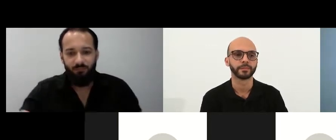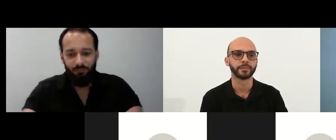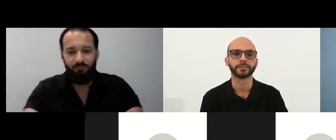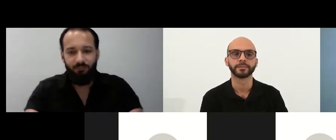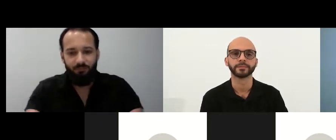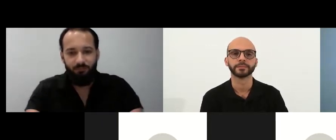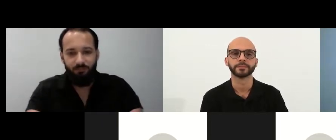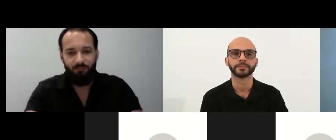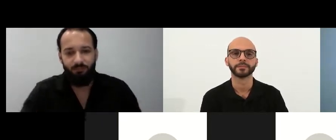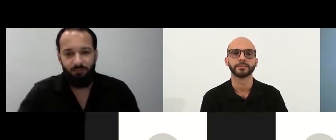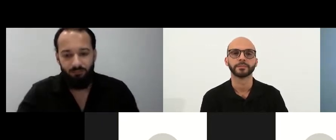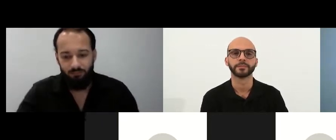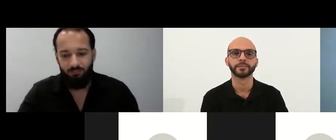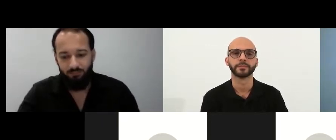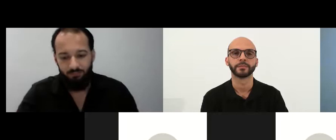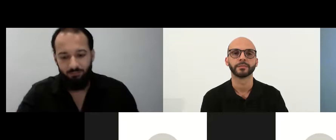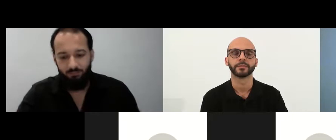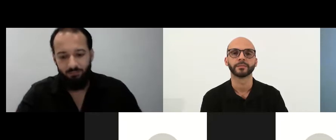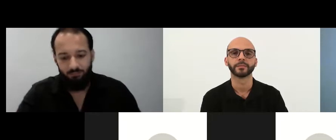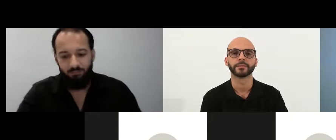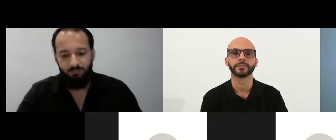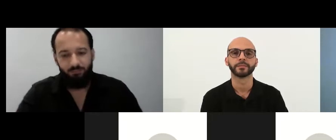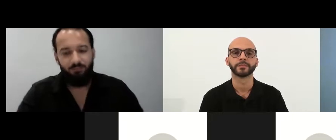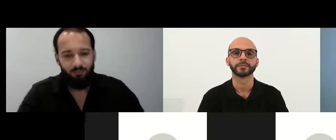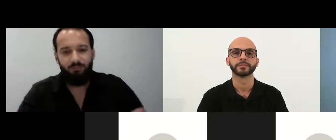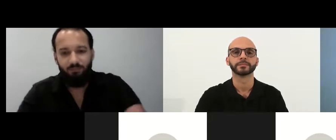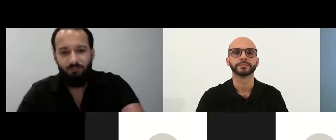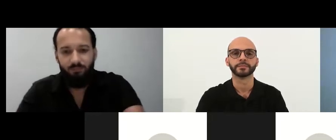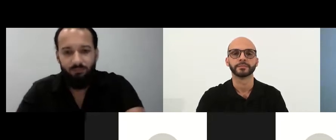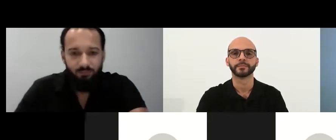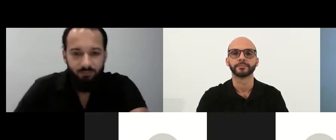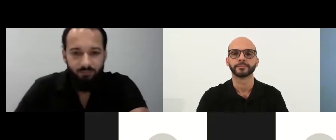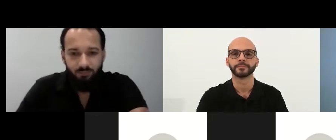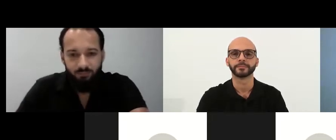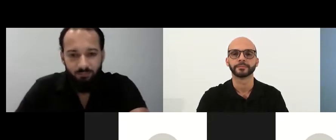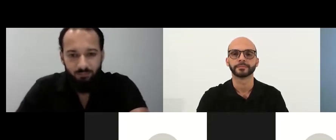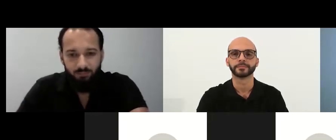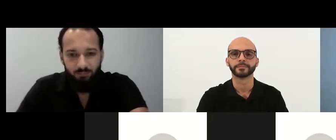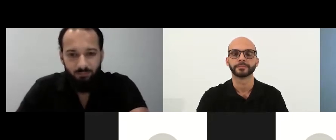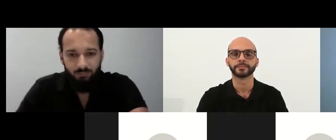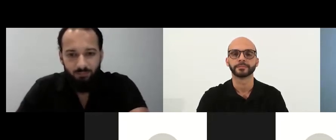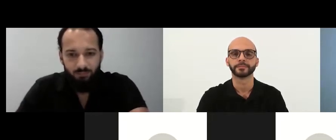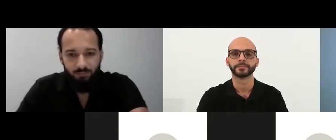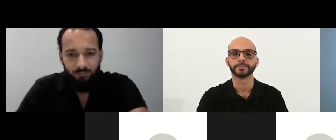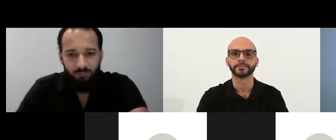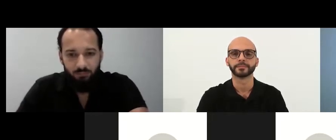Certo, né? O que o Rodrigo falou sobre essas mudanças, nós, como professores, né,